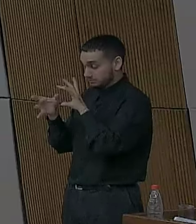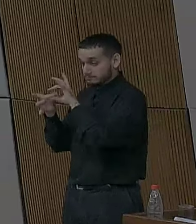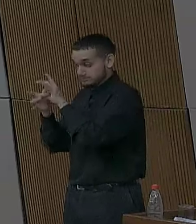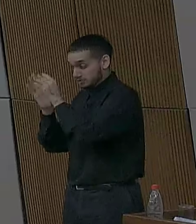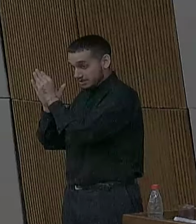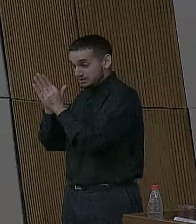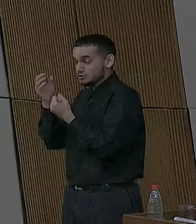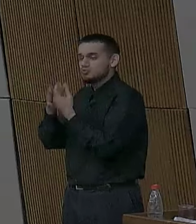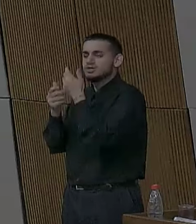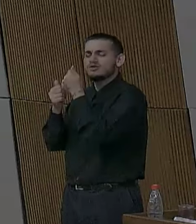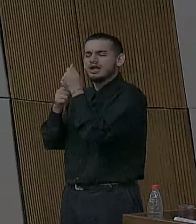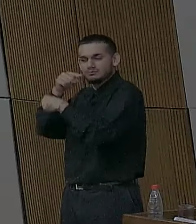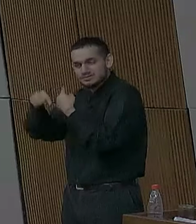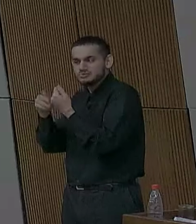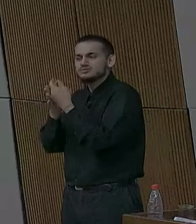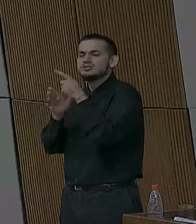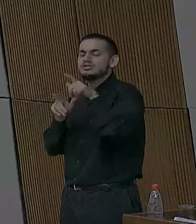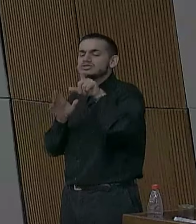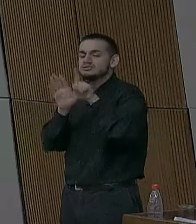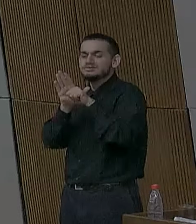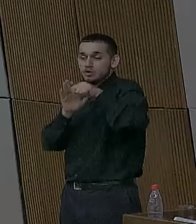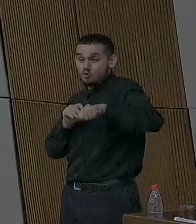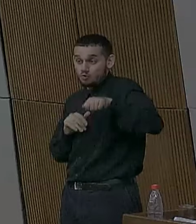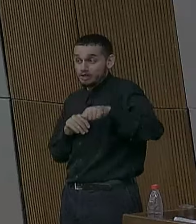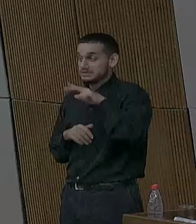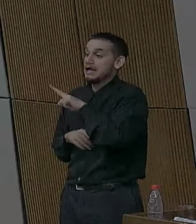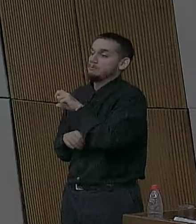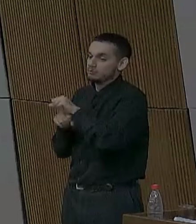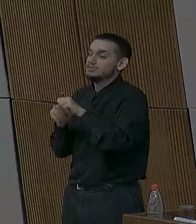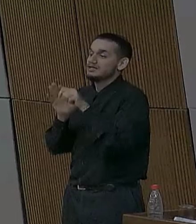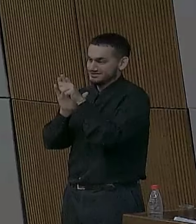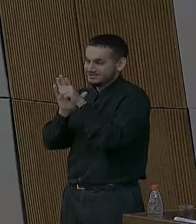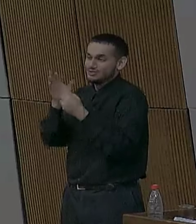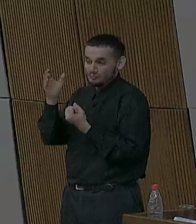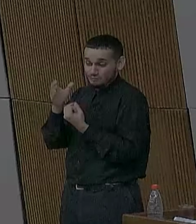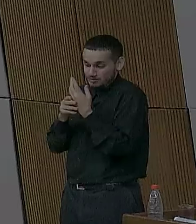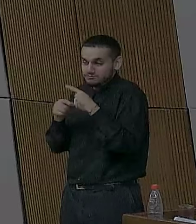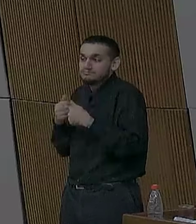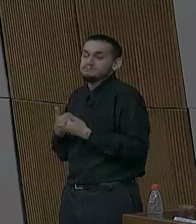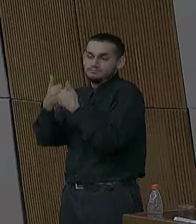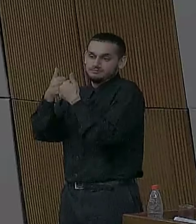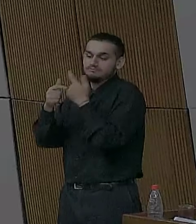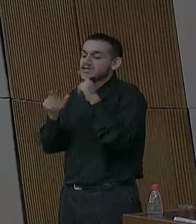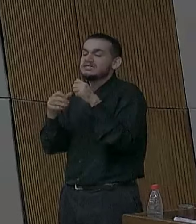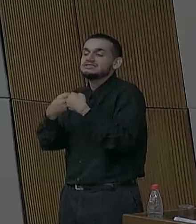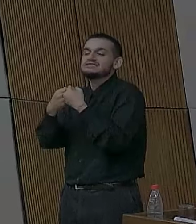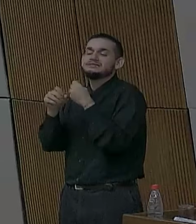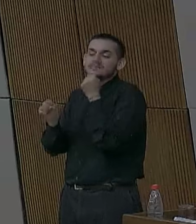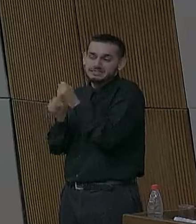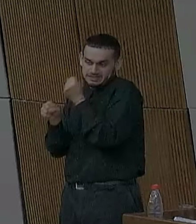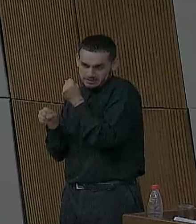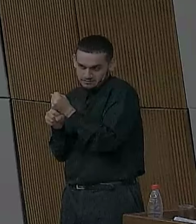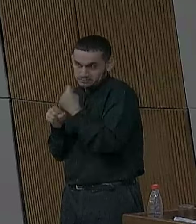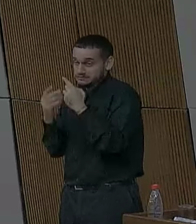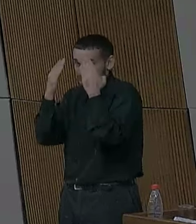estas actualizaciones de normas jurídicas también va a tener un gran realce en el sistema laboral. Así que muchas